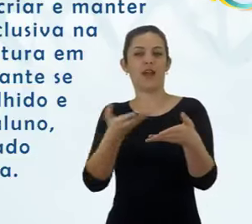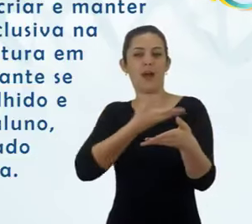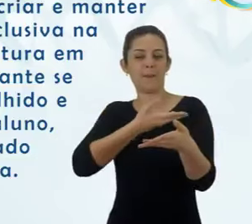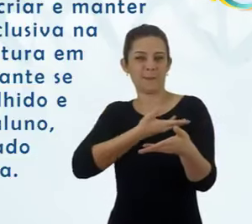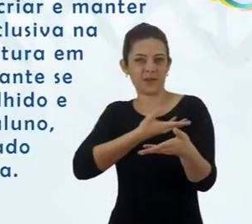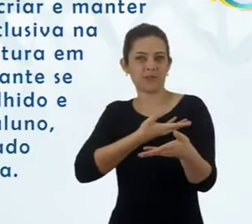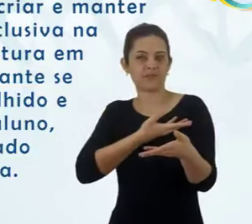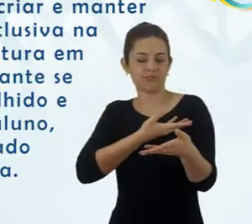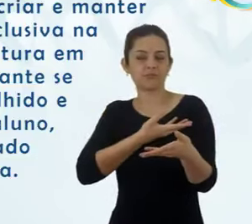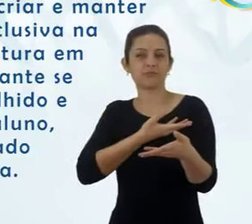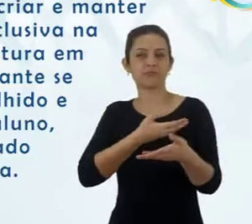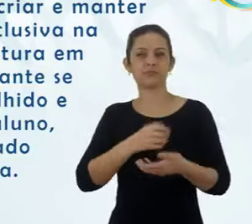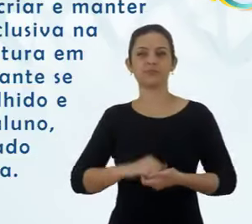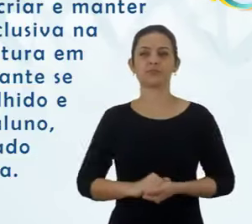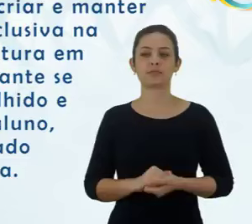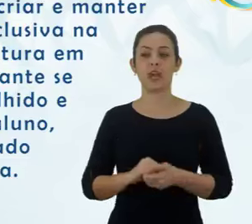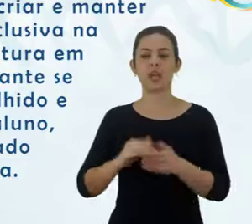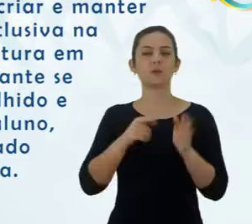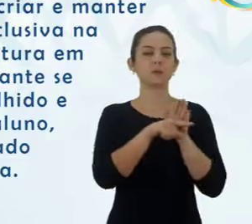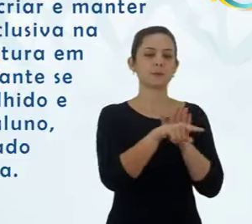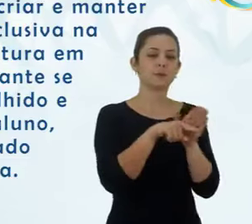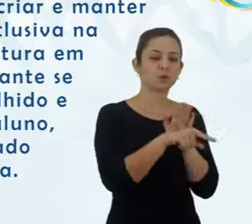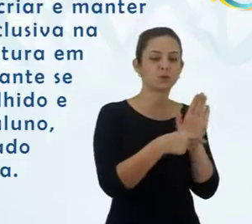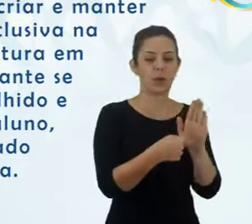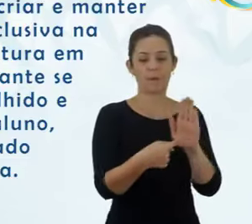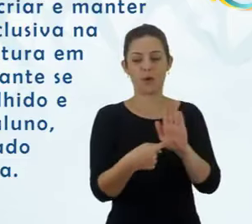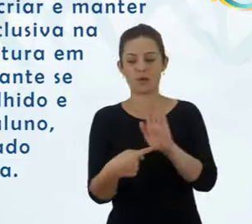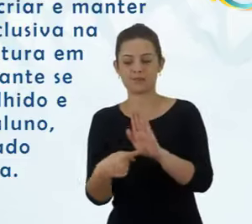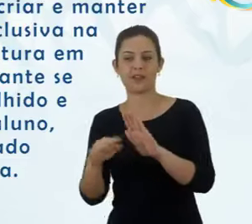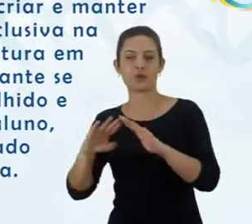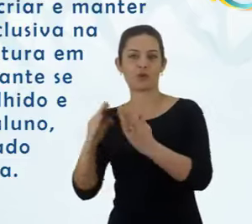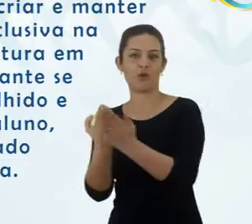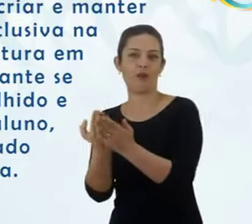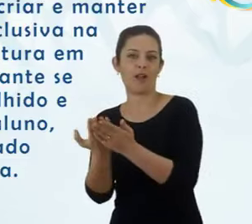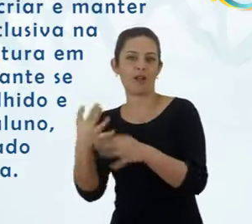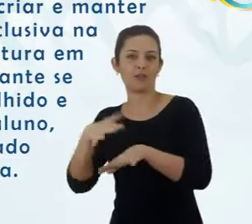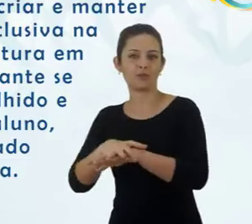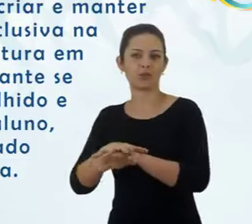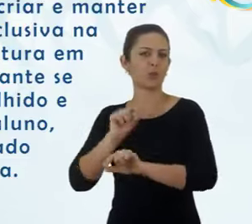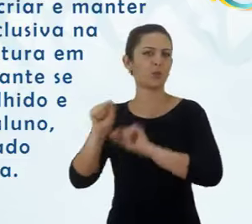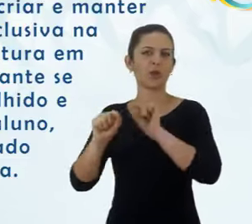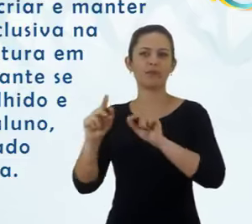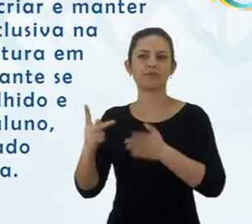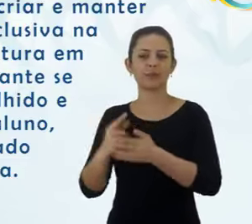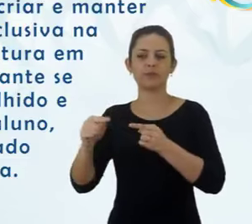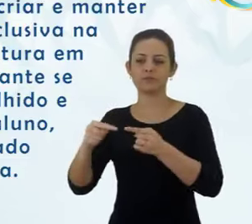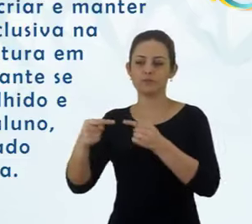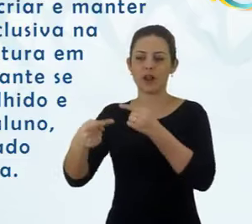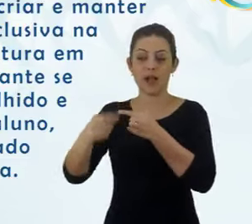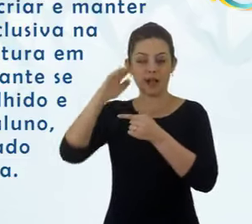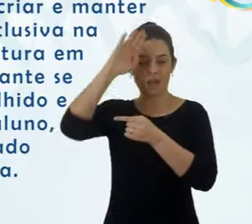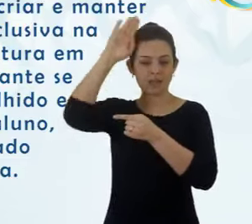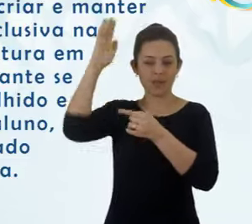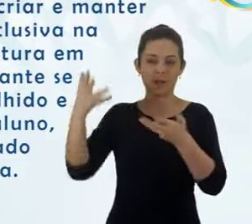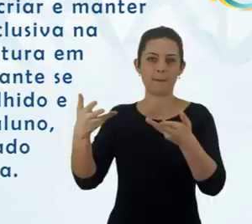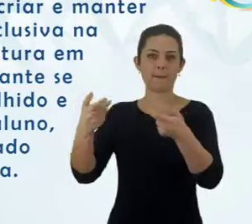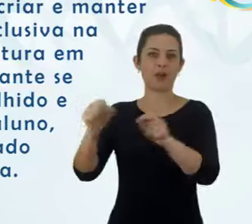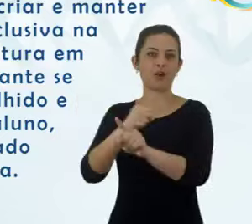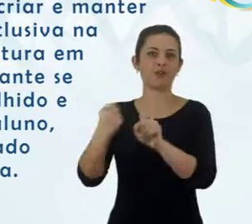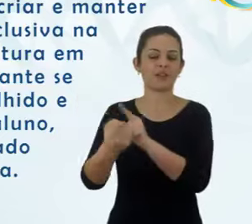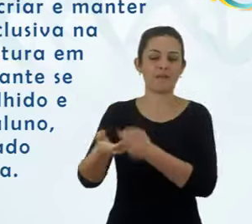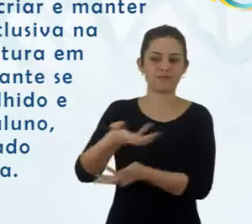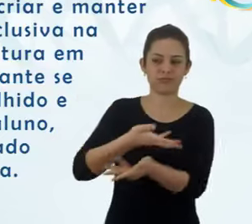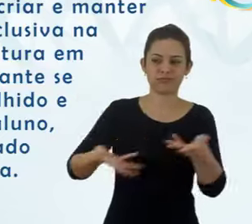valorizado enquanto colega. Estudos demonstram que uma cultura de escola inclusiva traz melhores resultados acadêmicos